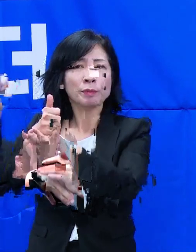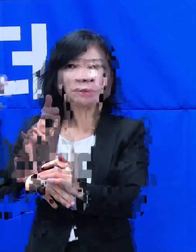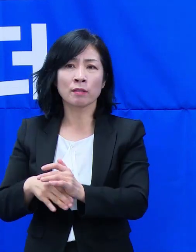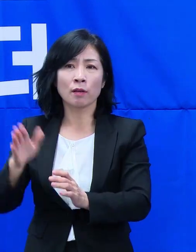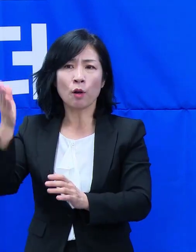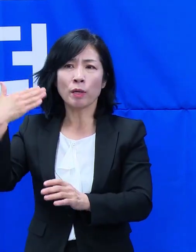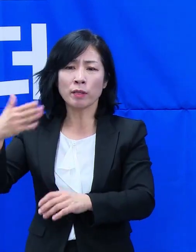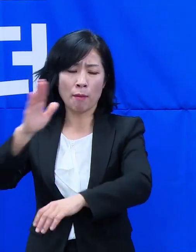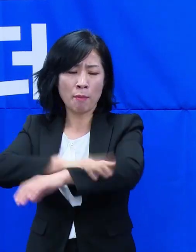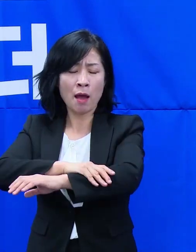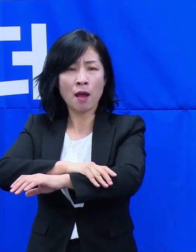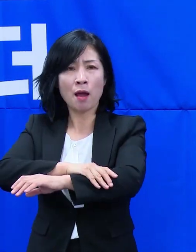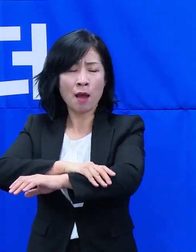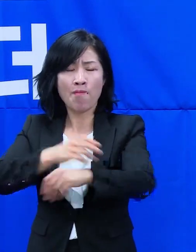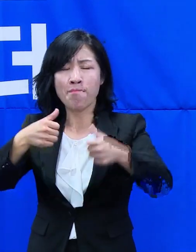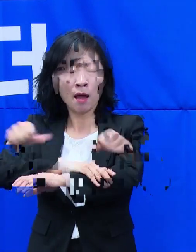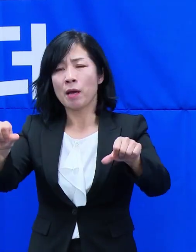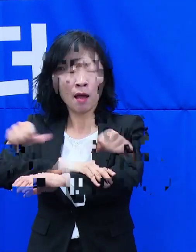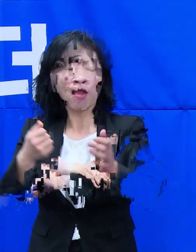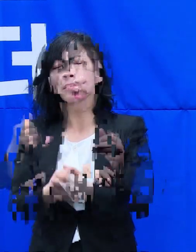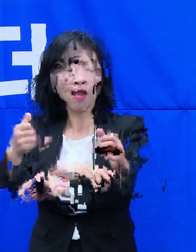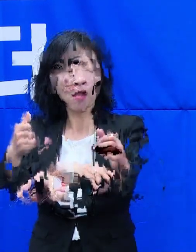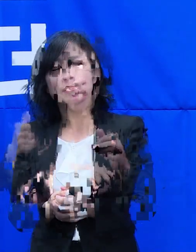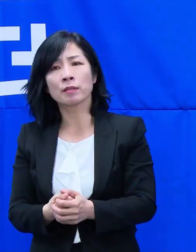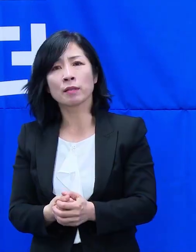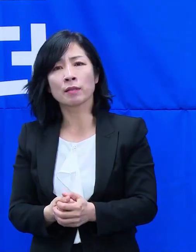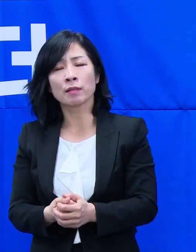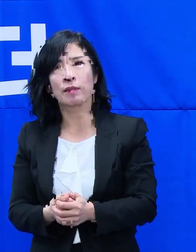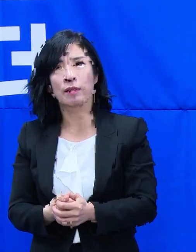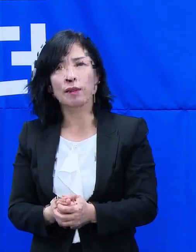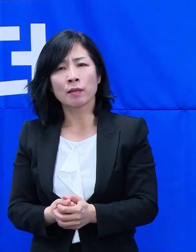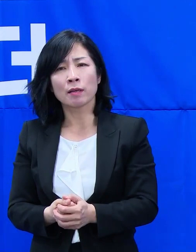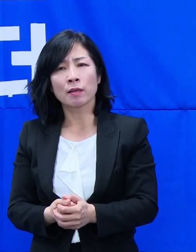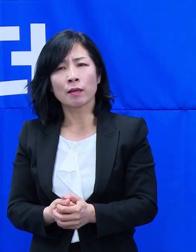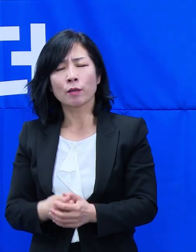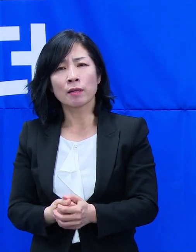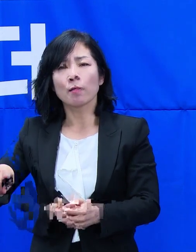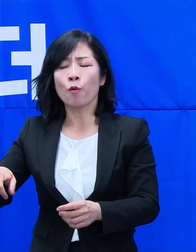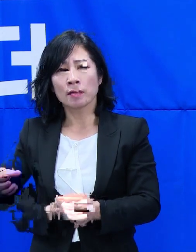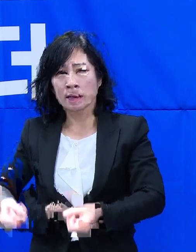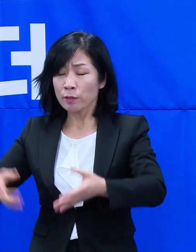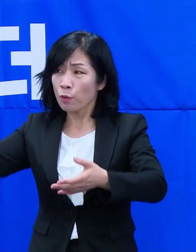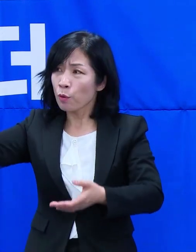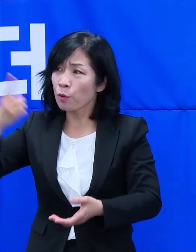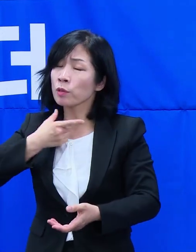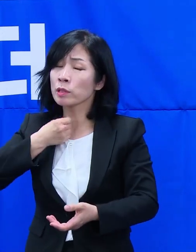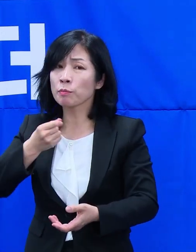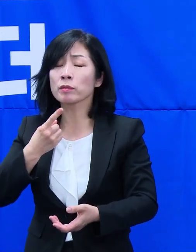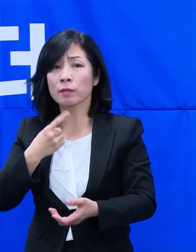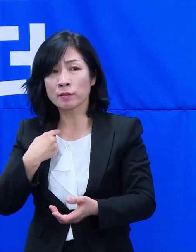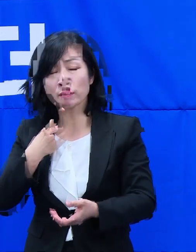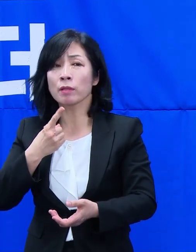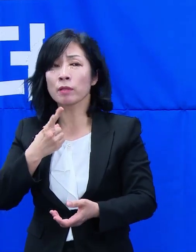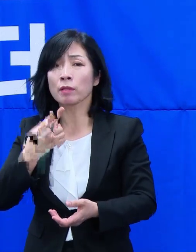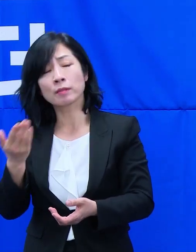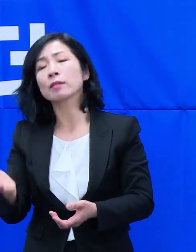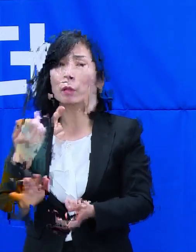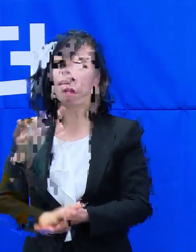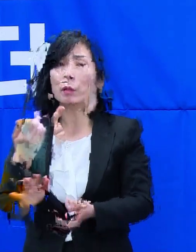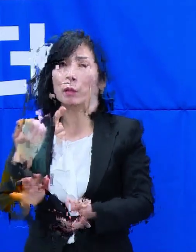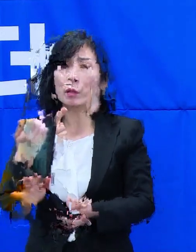전에 팔을 다치셔가지고요. 이걸 이렇게 한 상태에서 오시고는 싶으신데 오셔서 그 모습으로 오셔서 이렇게 하는